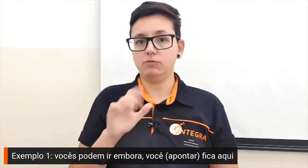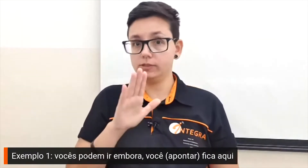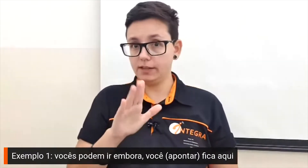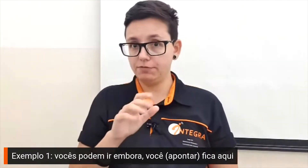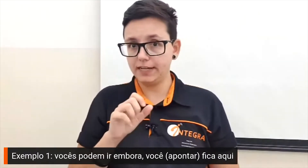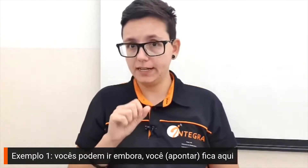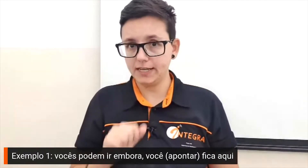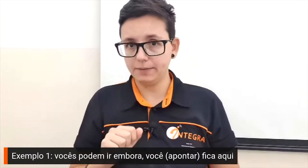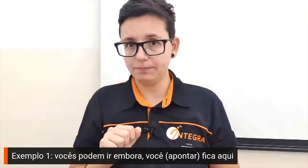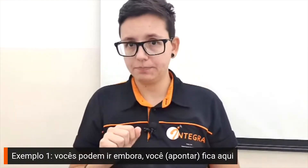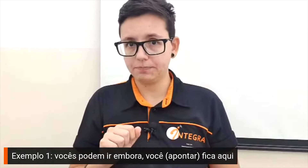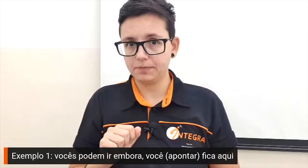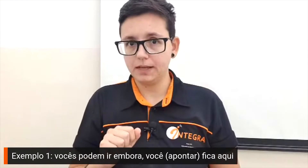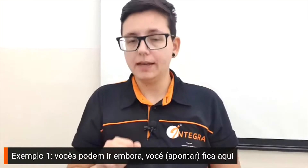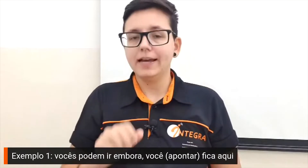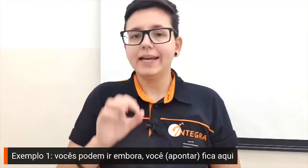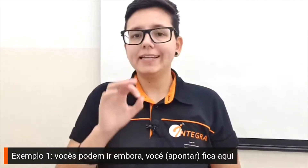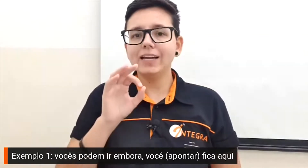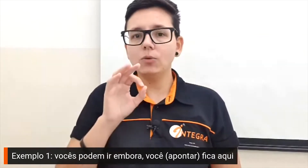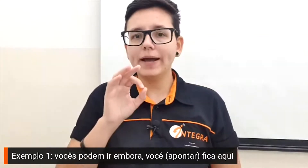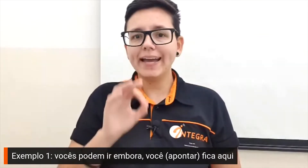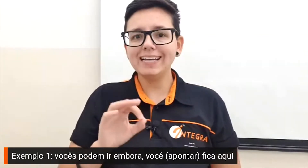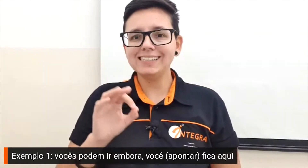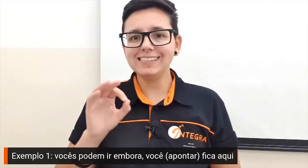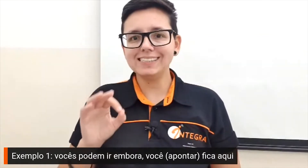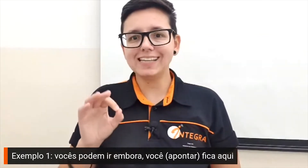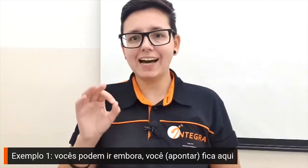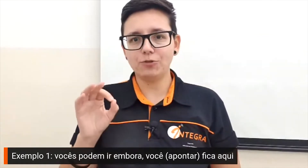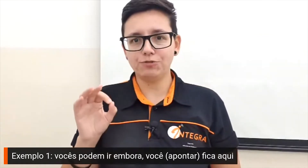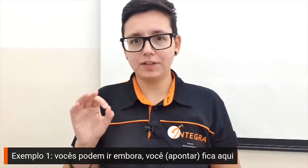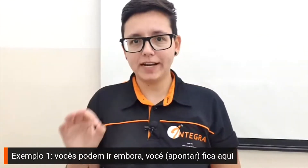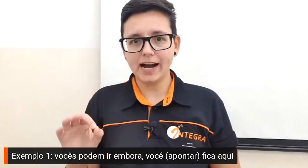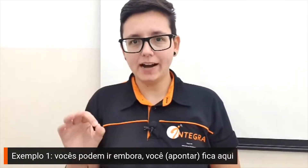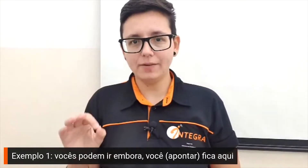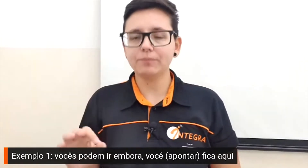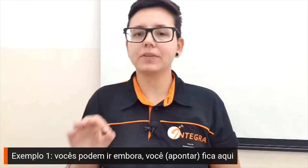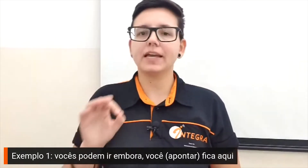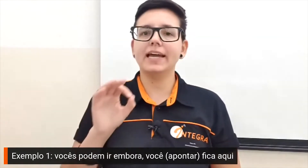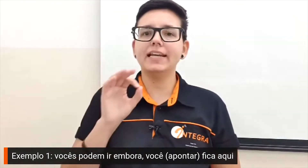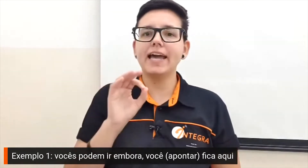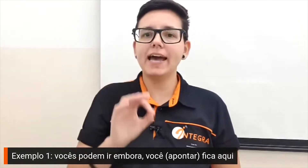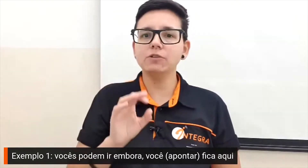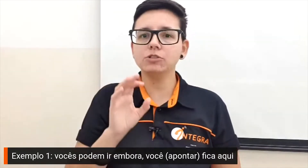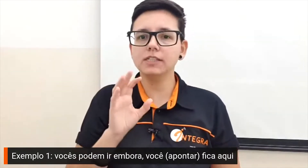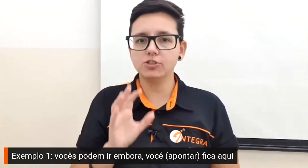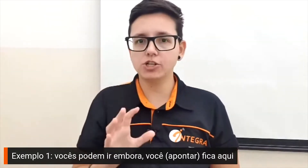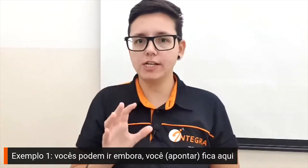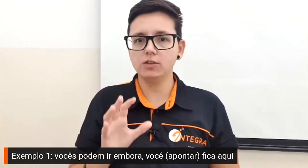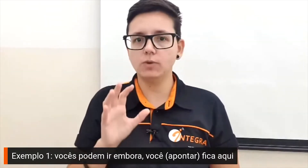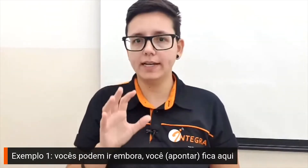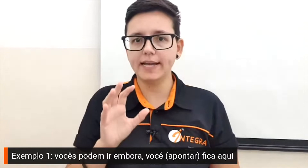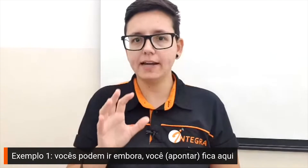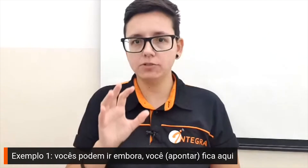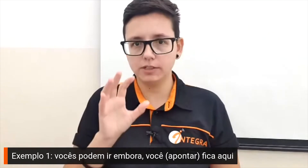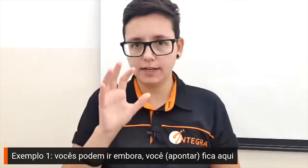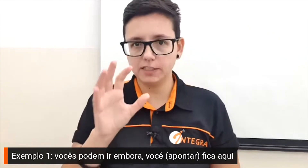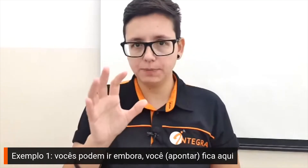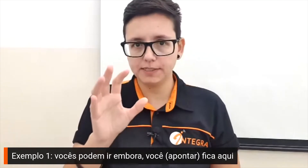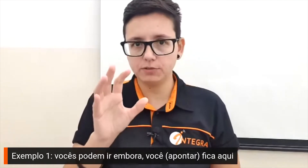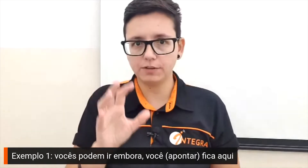você fica aqui. Então, esse estar ou ficar, ele é no sentido, na expressão da